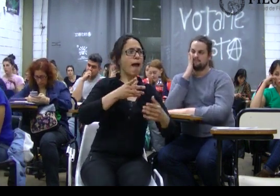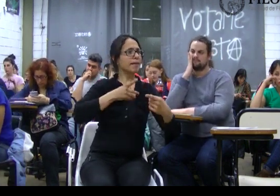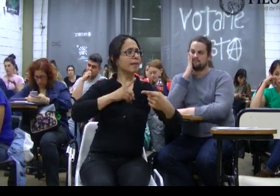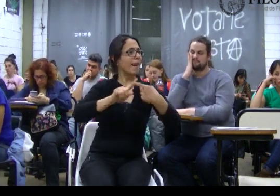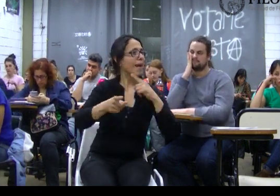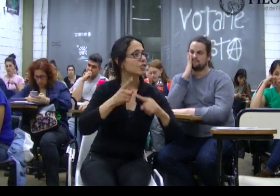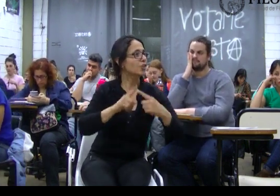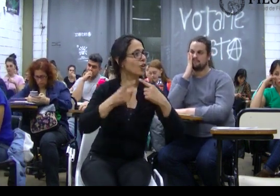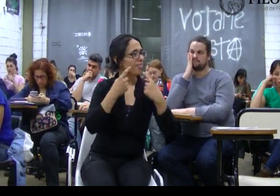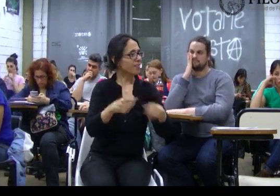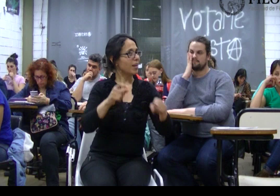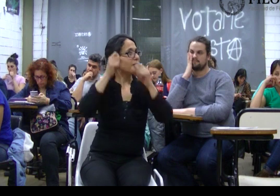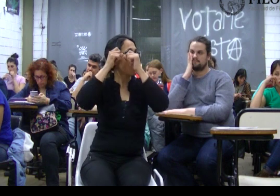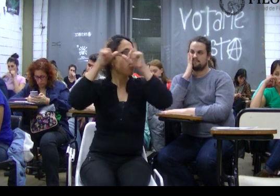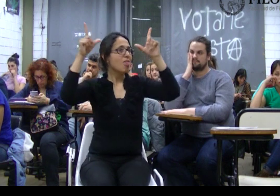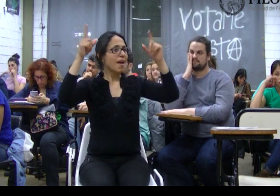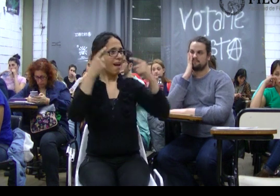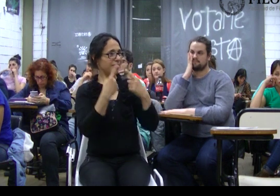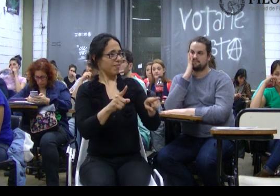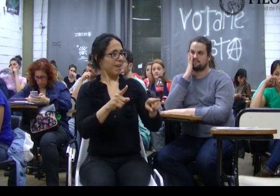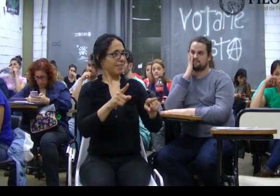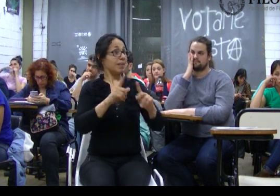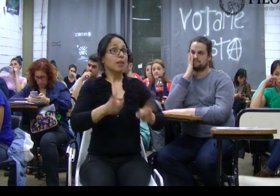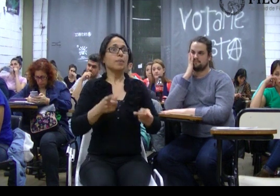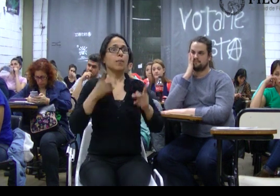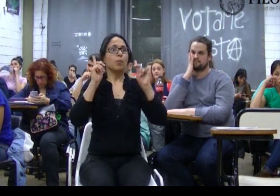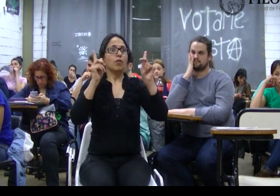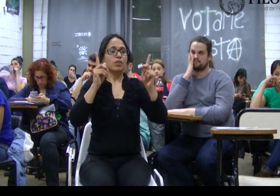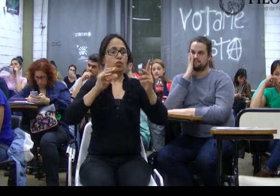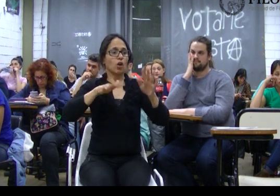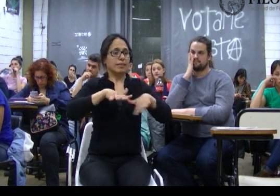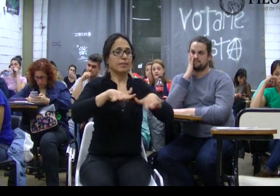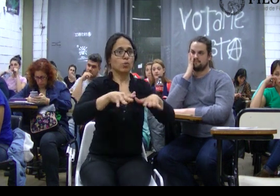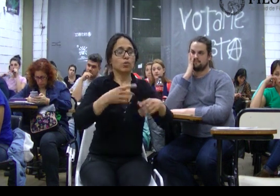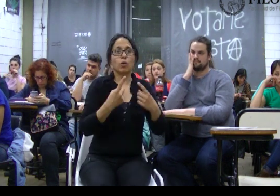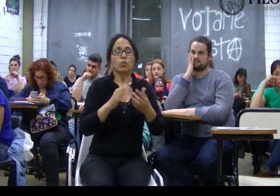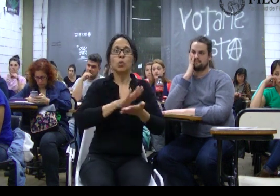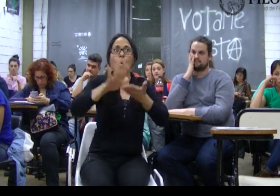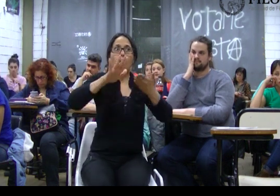Y nuevos desafíos para las docentes y las personas.